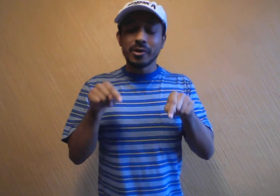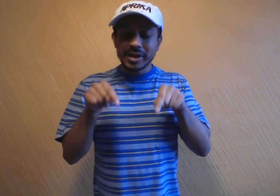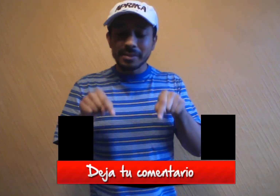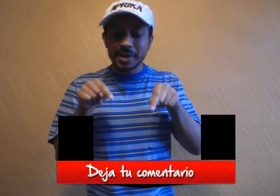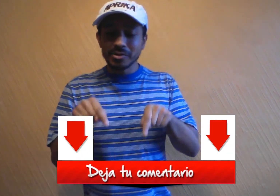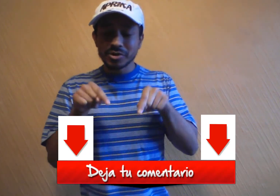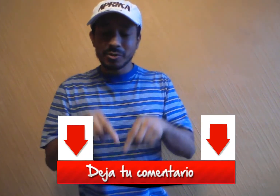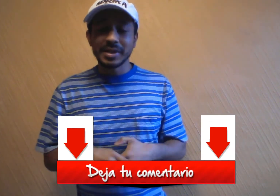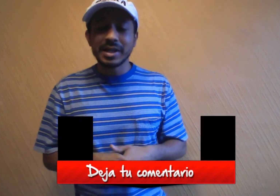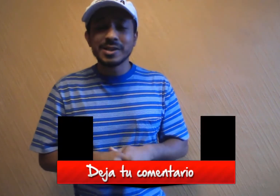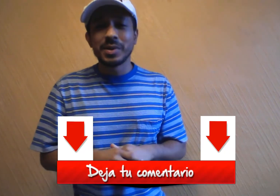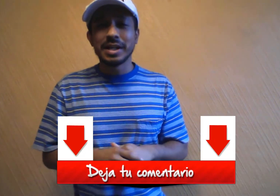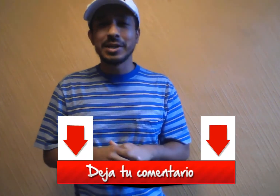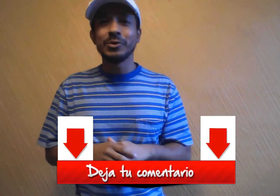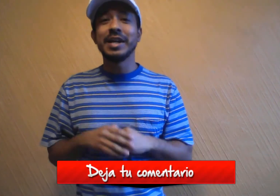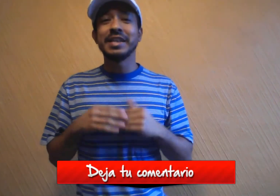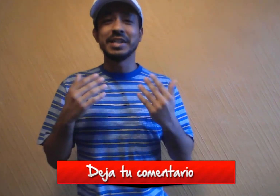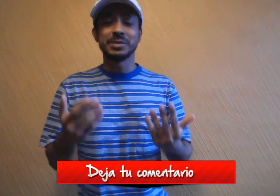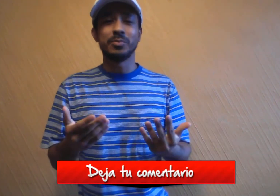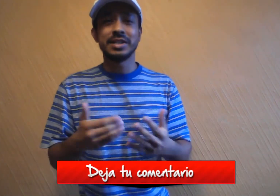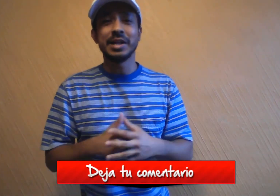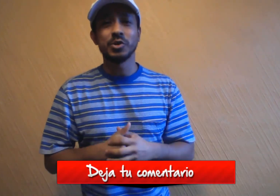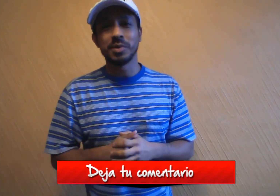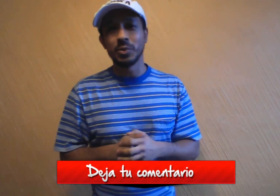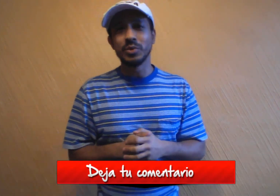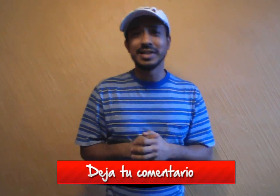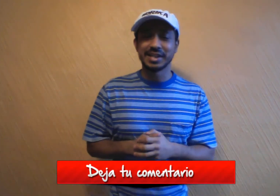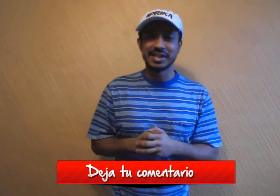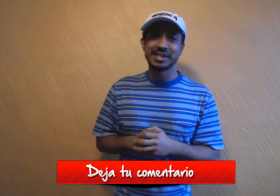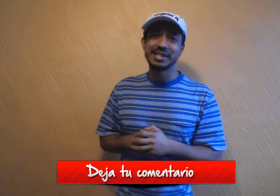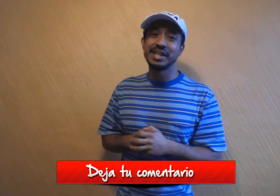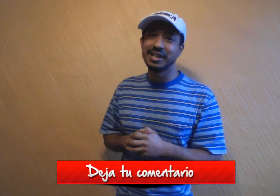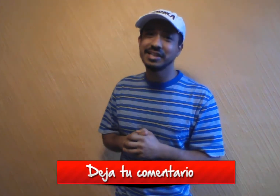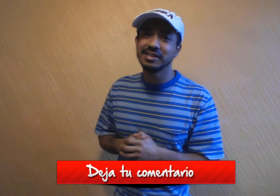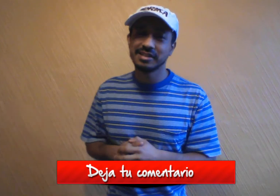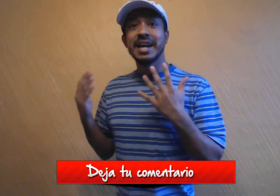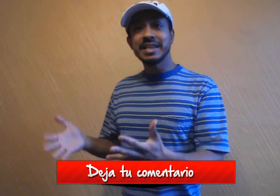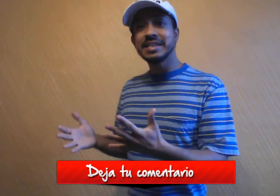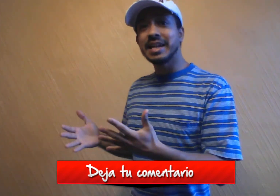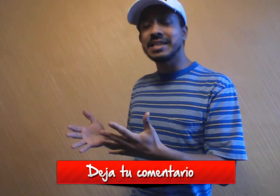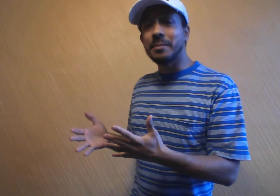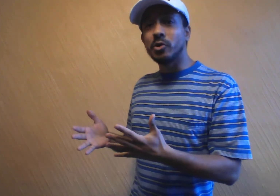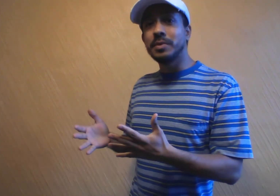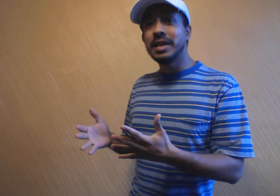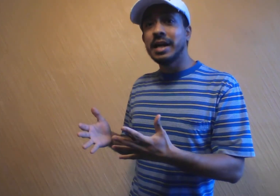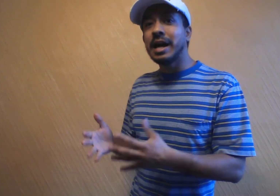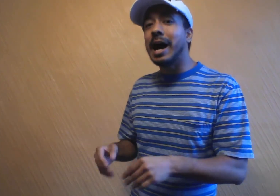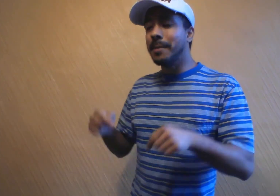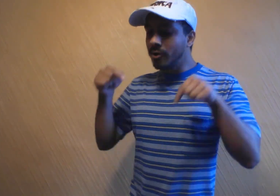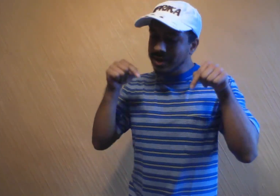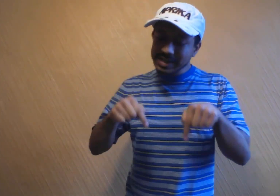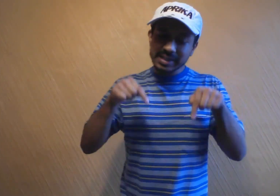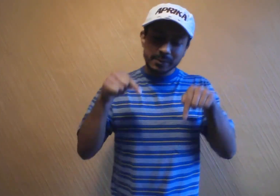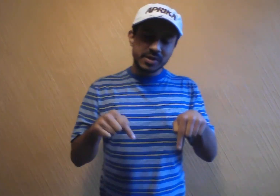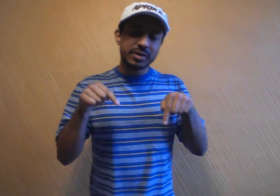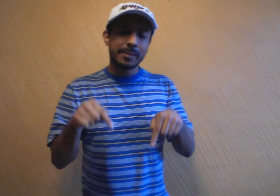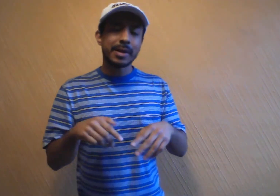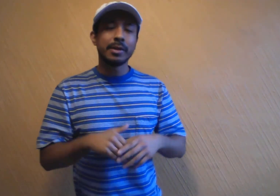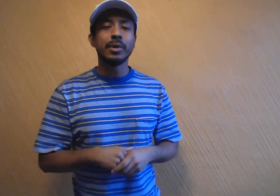ahí abajo en los comentarios para yo darte respuesta a tus preguntas existenciales. Y antes de que se me olvide, abajo en la descripción también te